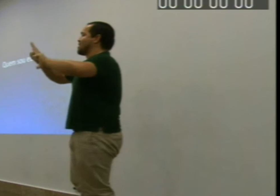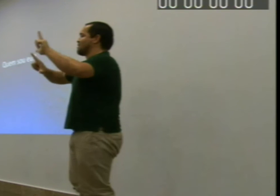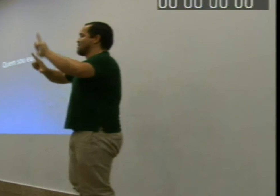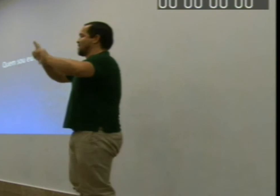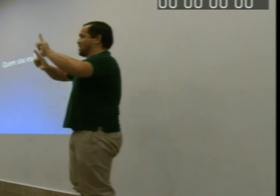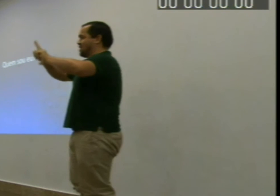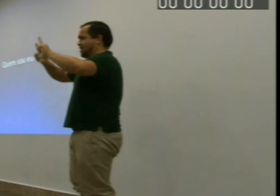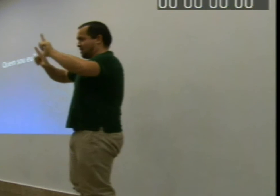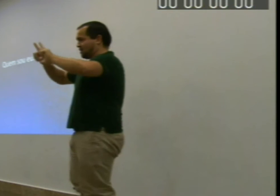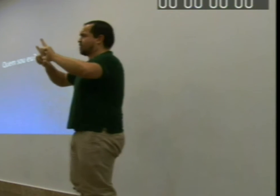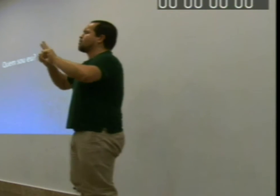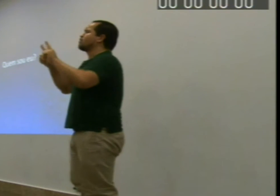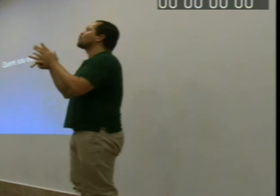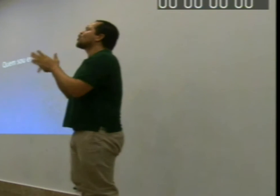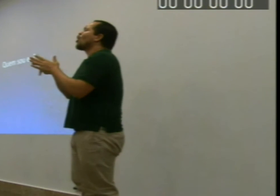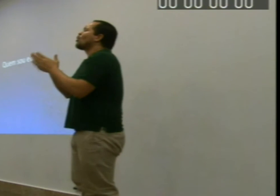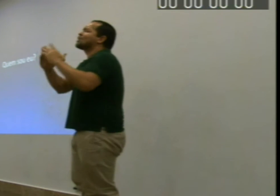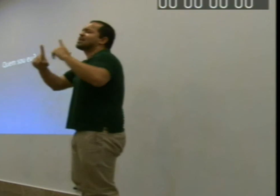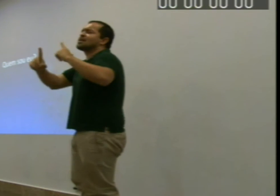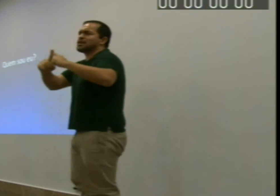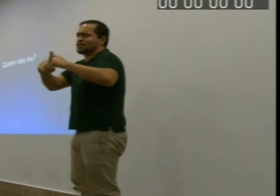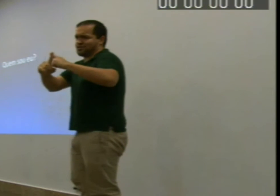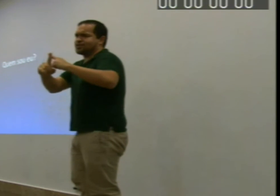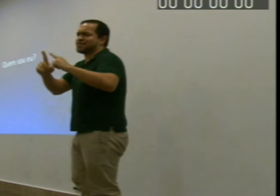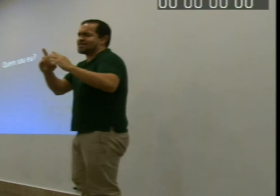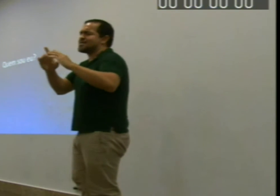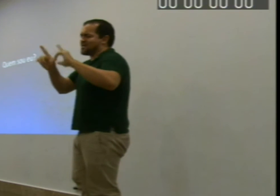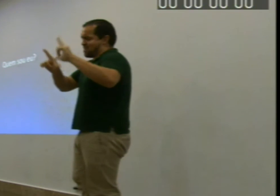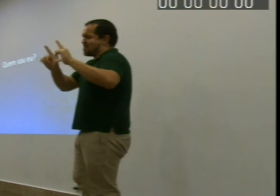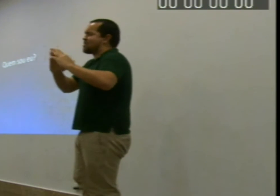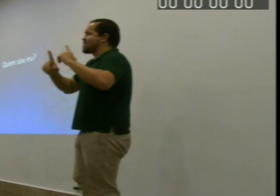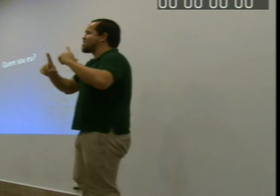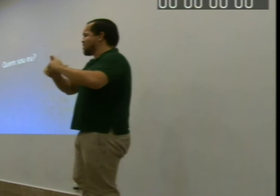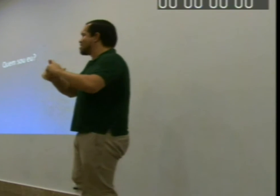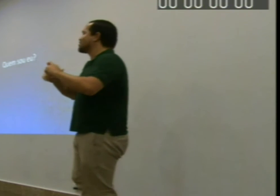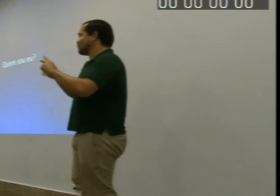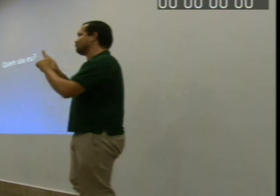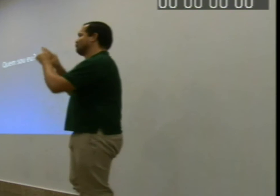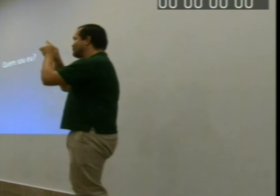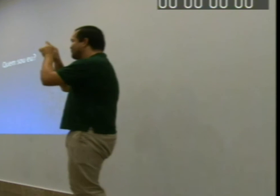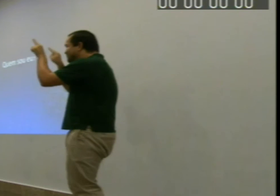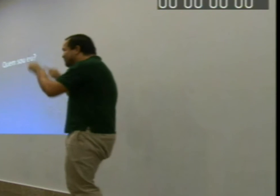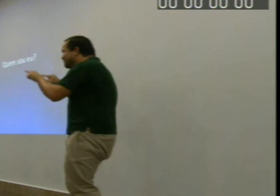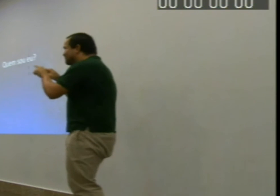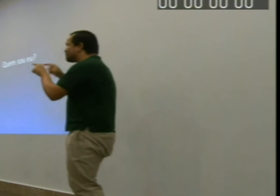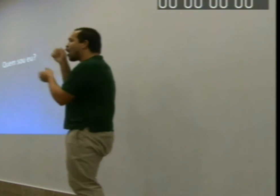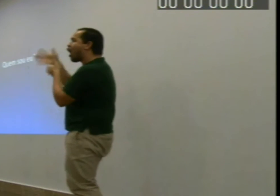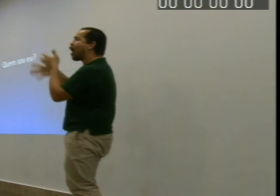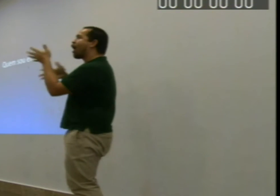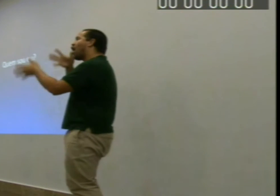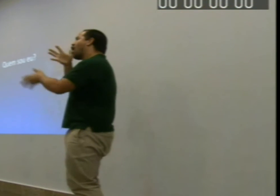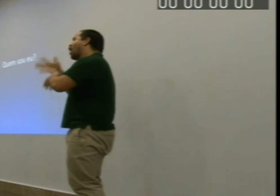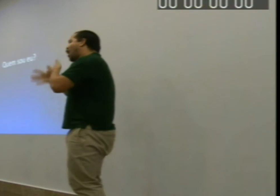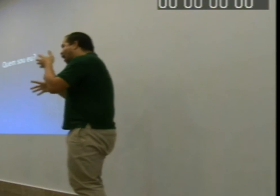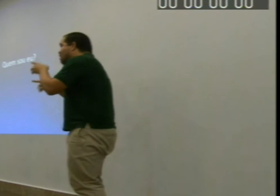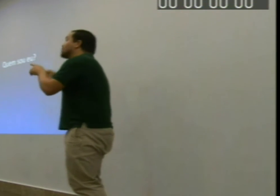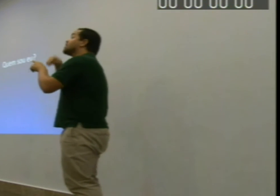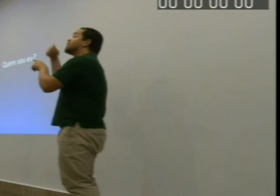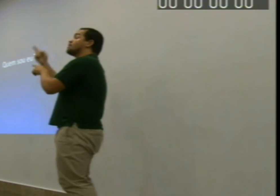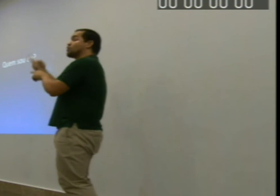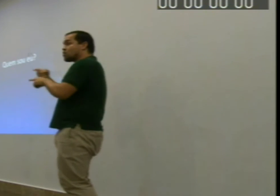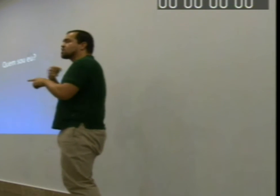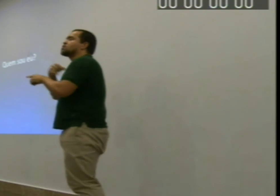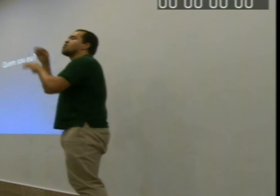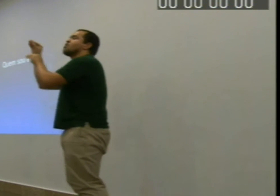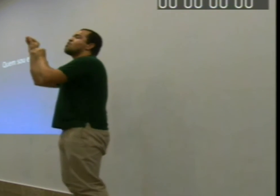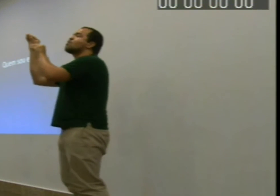convidada a trabalhar na televisão próprio da igreja uma televisão próprio naquelas janelas então eu